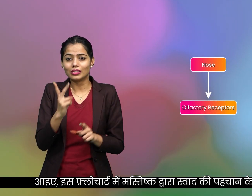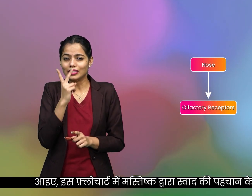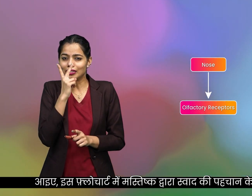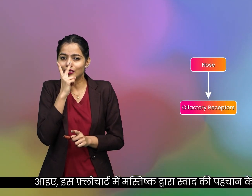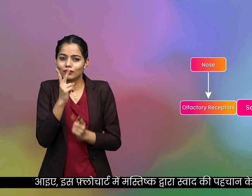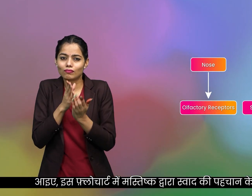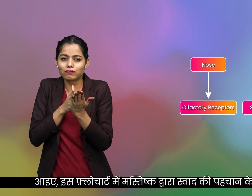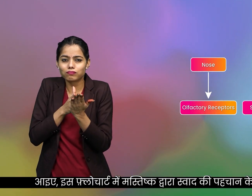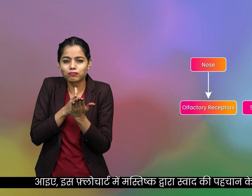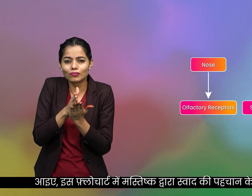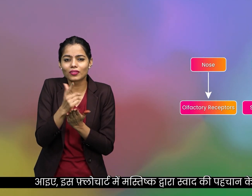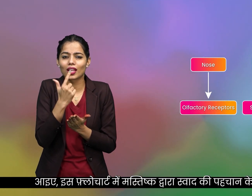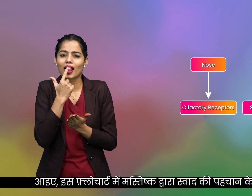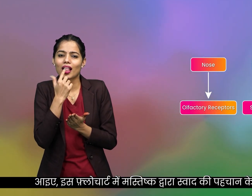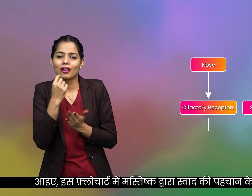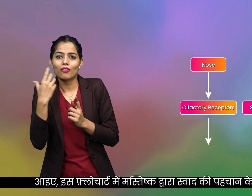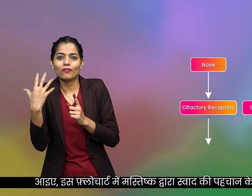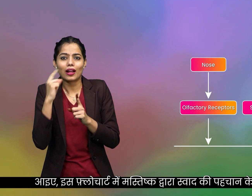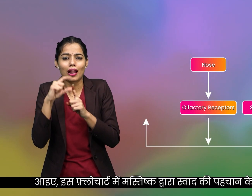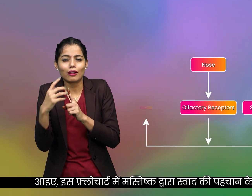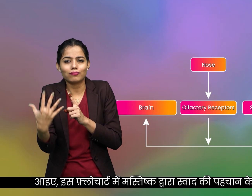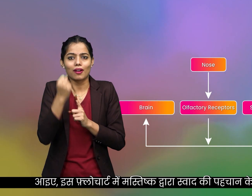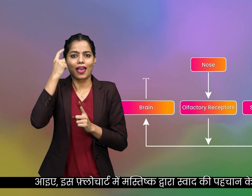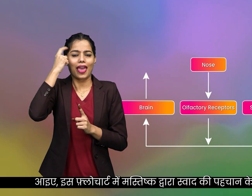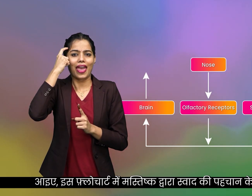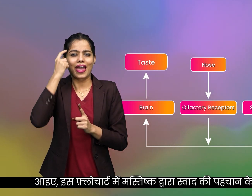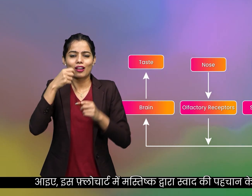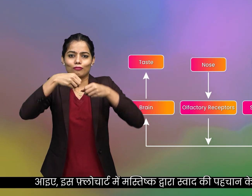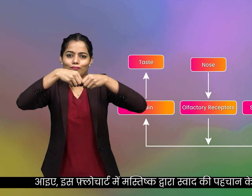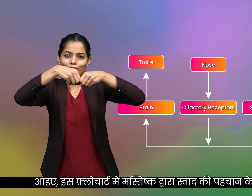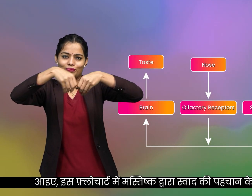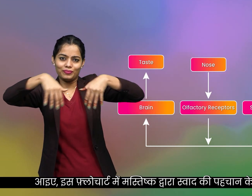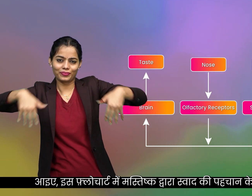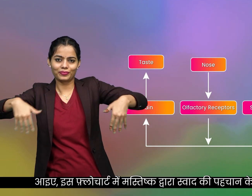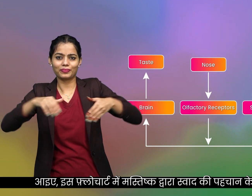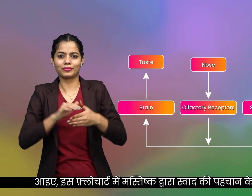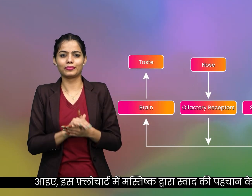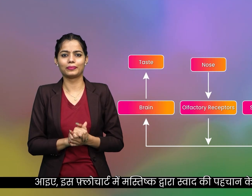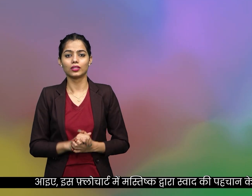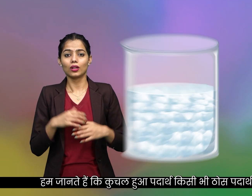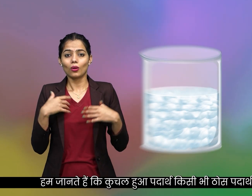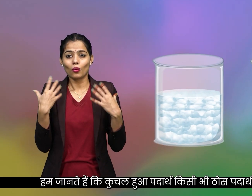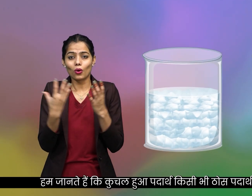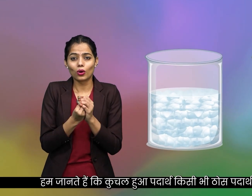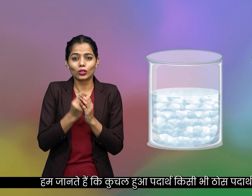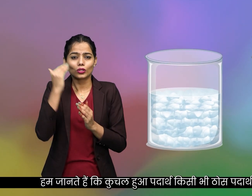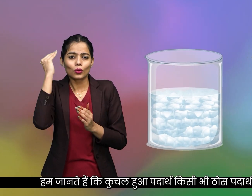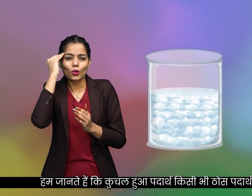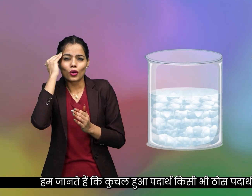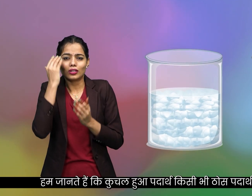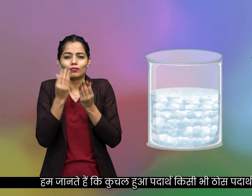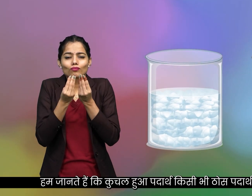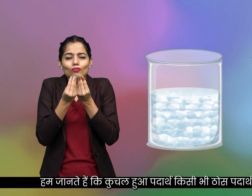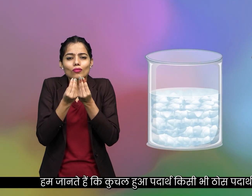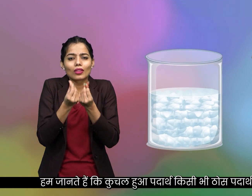फ्लो चार्ट में मस्तिष्क द्वारा स्वाद की पहचान के मार्ग का प्रेक्षण करें। हम जानते हैं